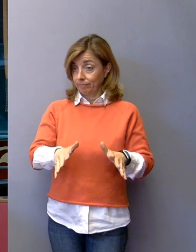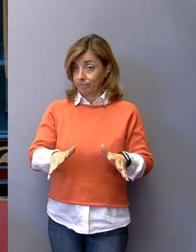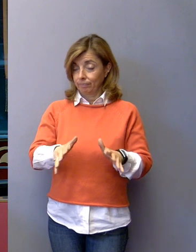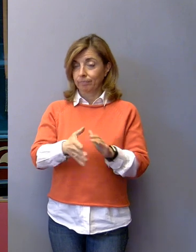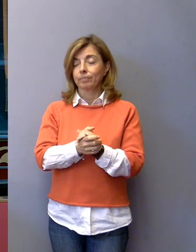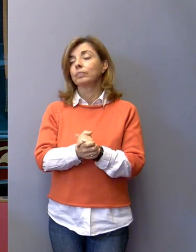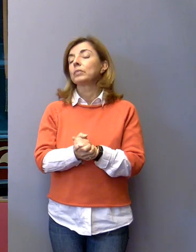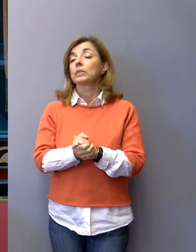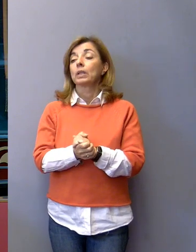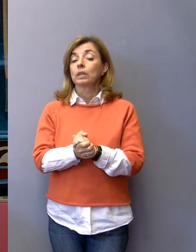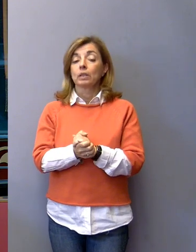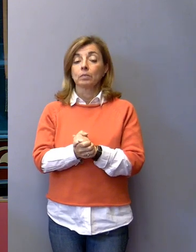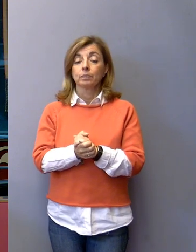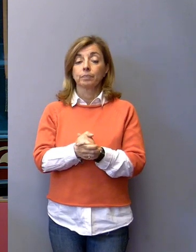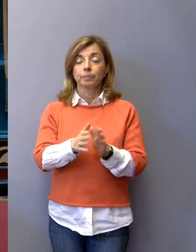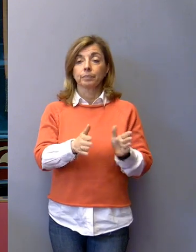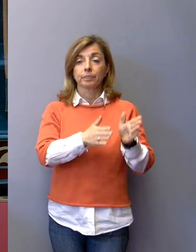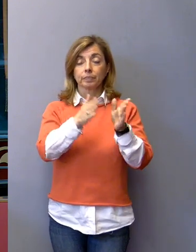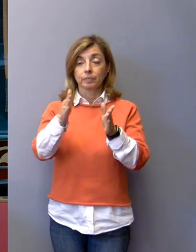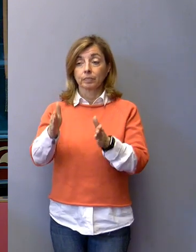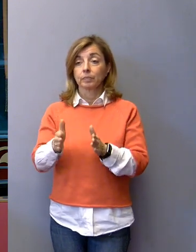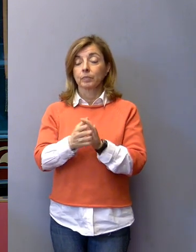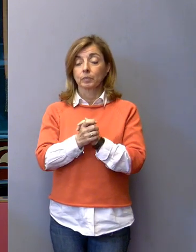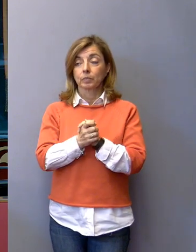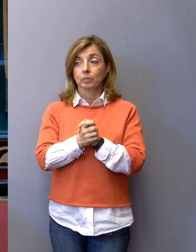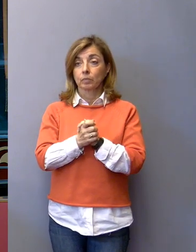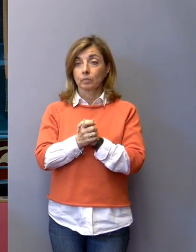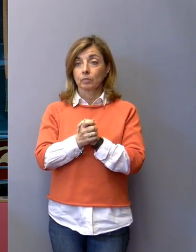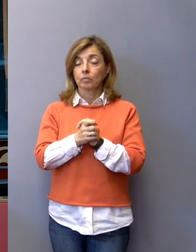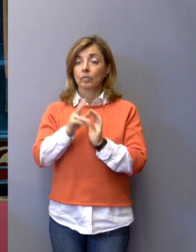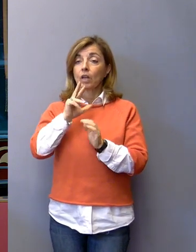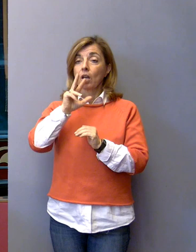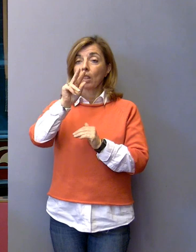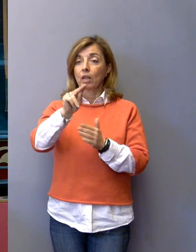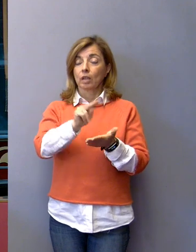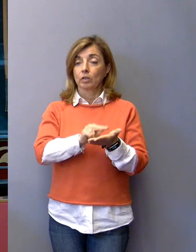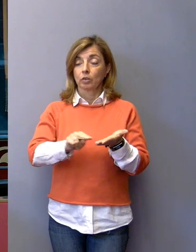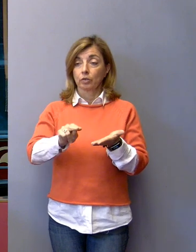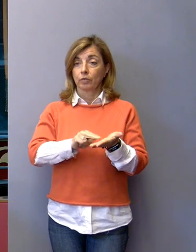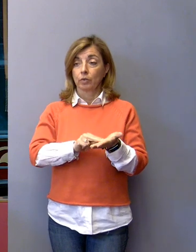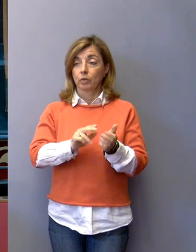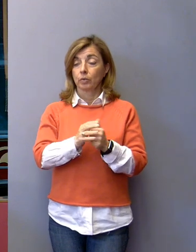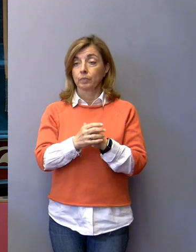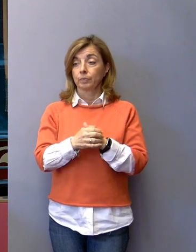questa delibera passiamo adesso alle dichiarazioni di voto